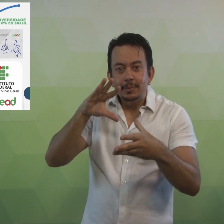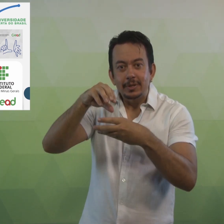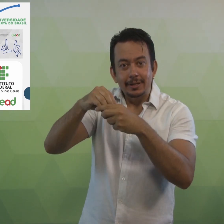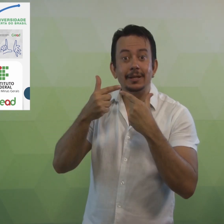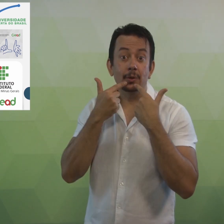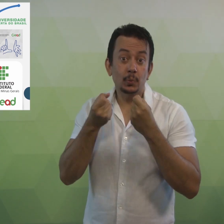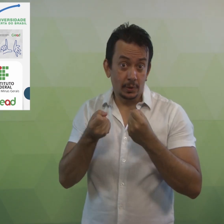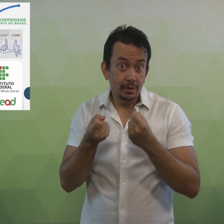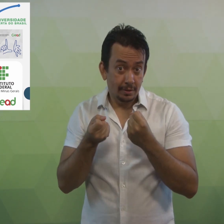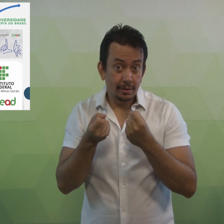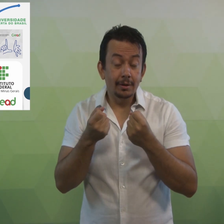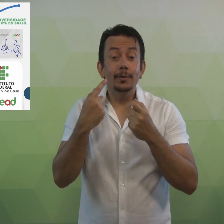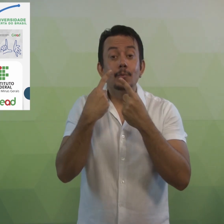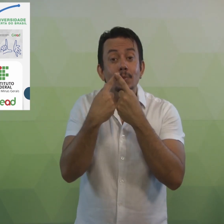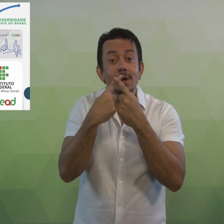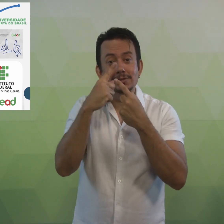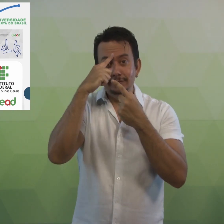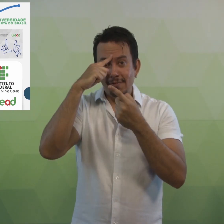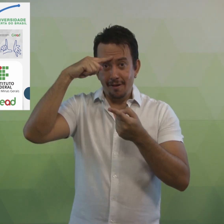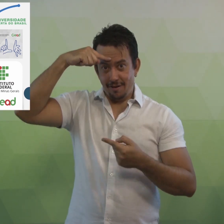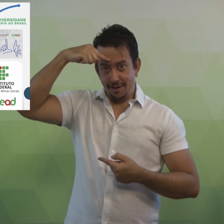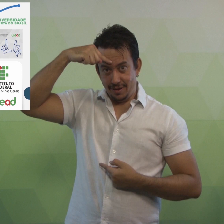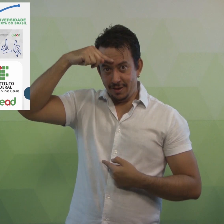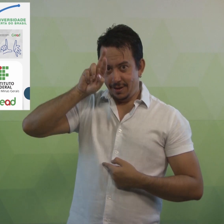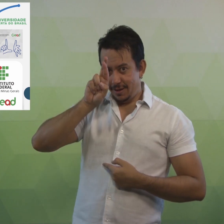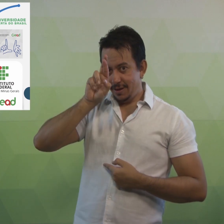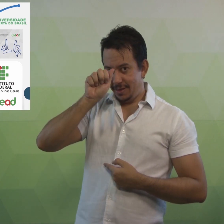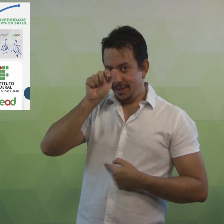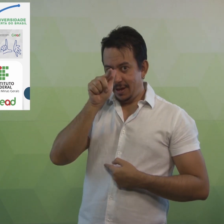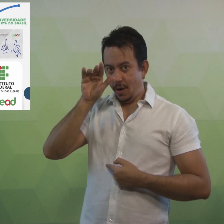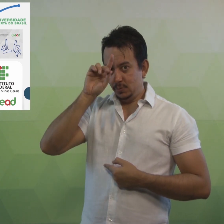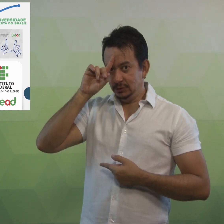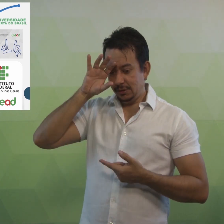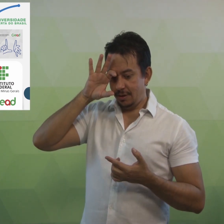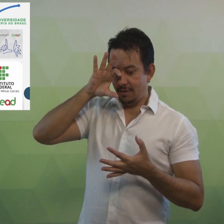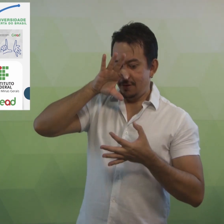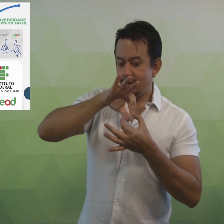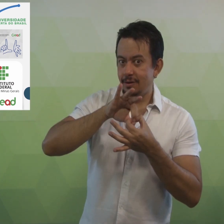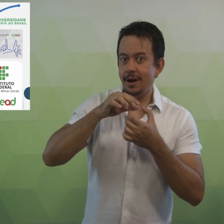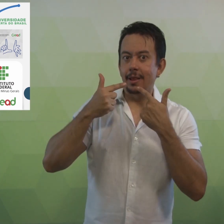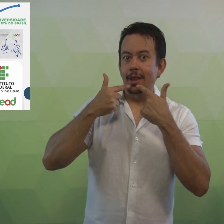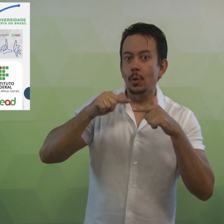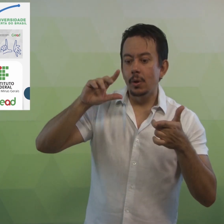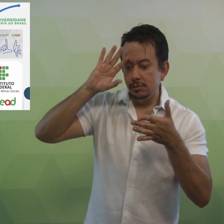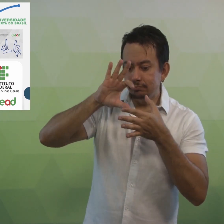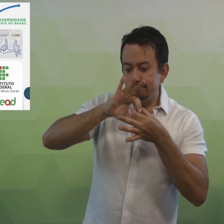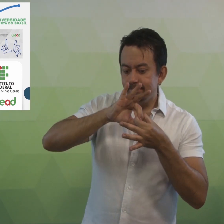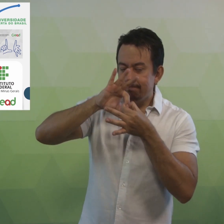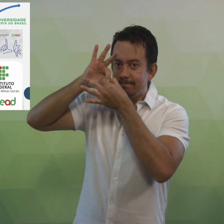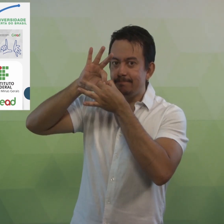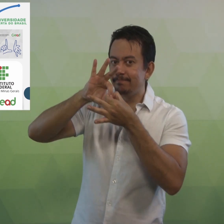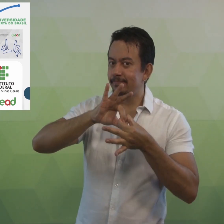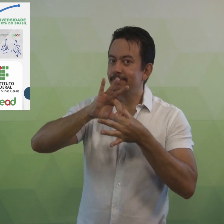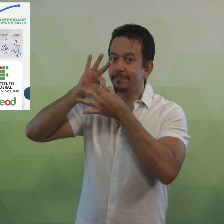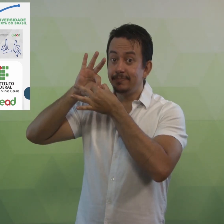auxílio também no sistema mesmo de comunicação, no sistema da linguagem. E todas